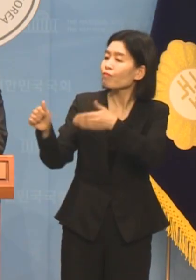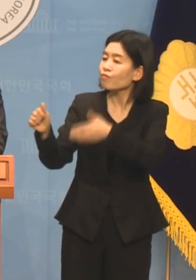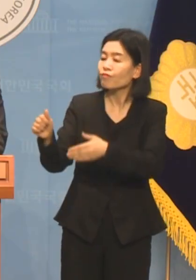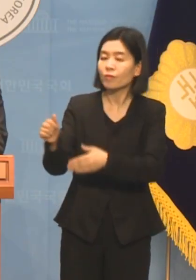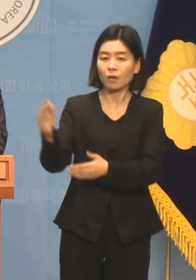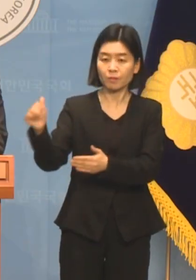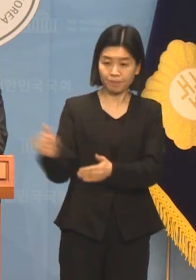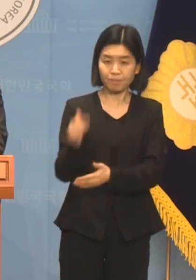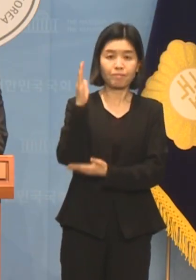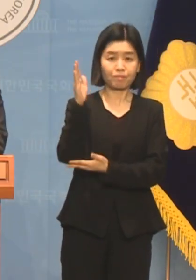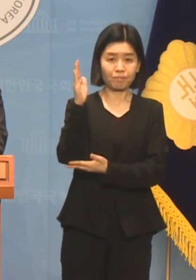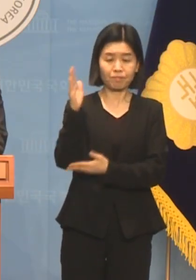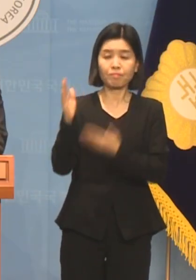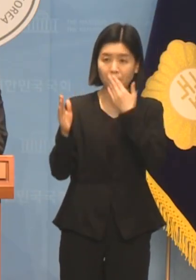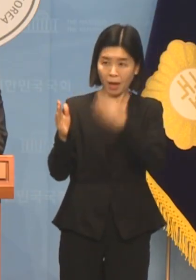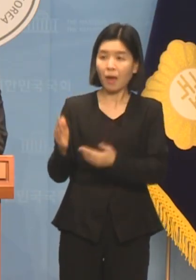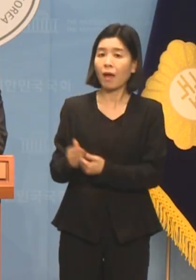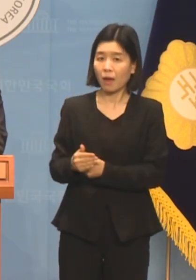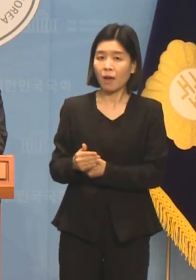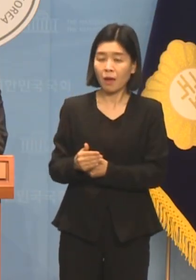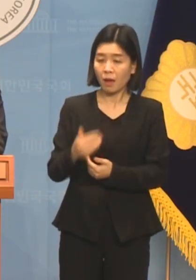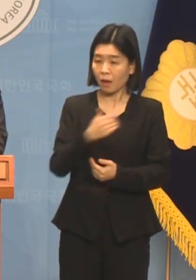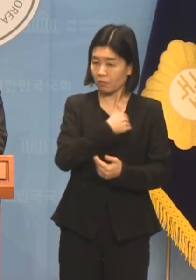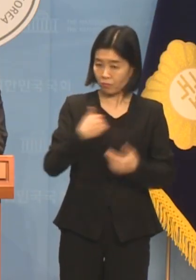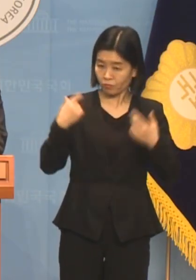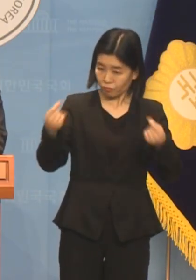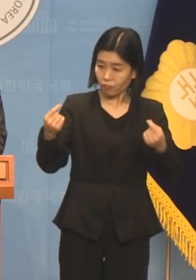본인이 떳떳하다면 대체 왜 신상 발언을